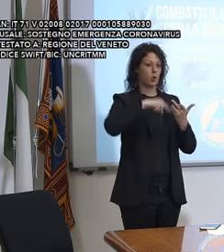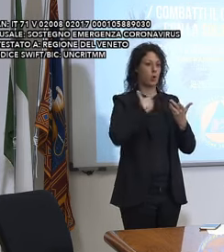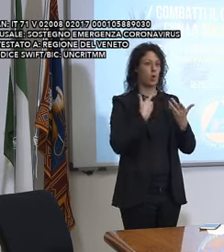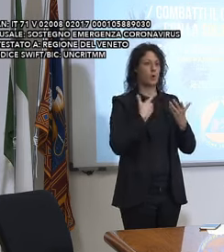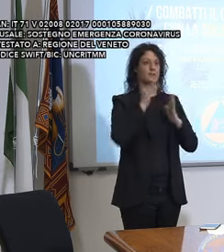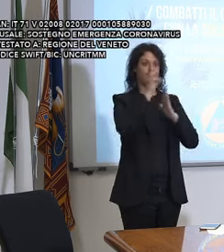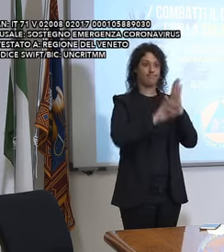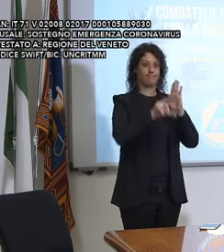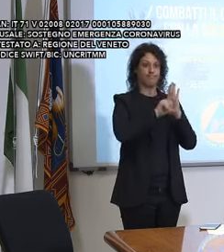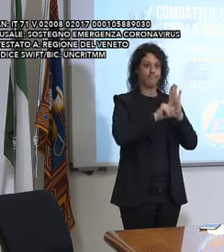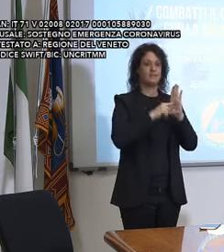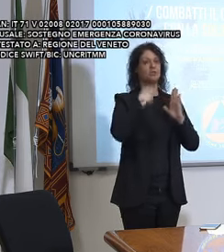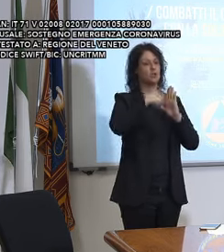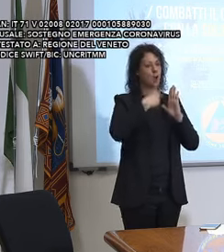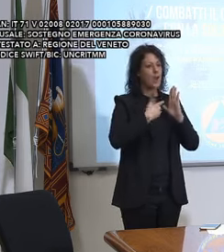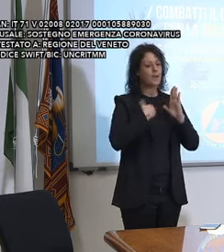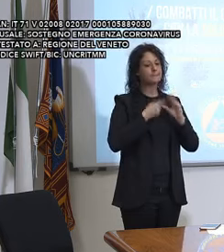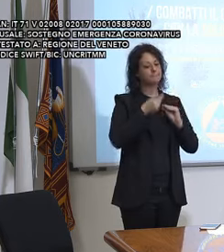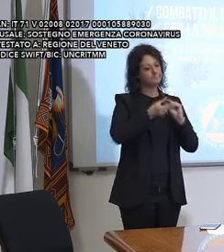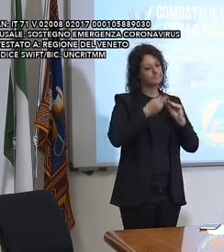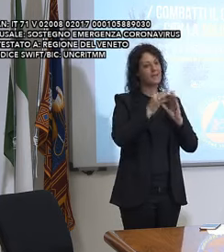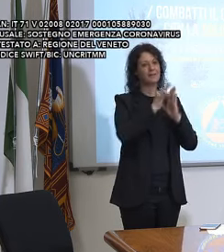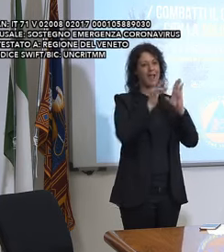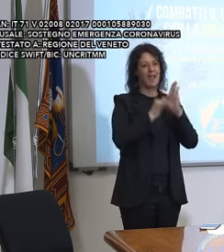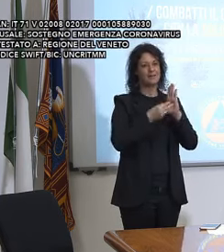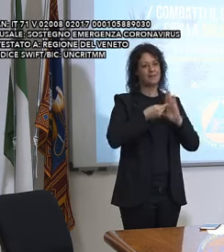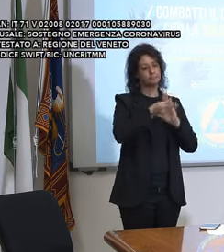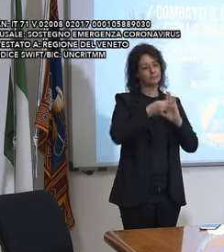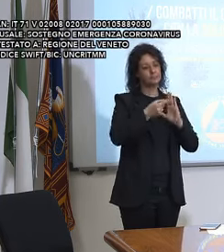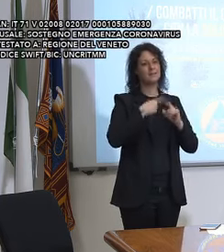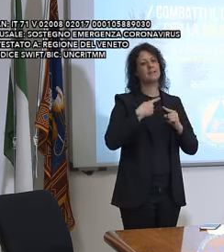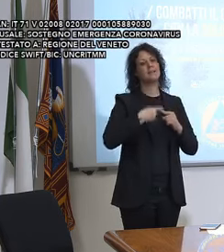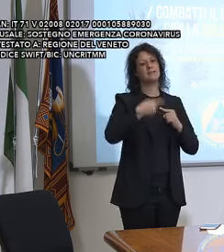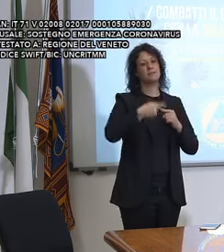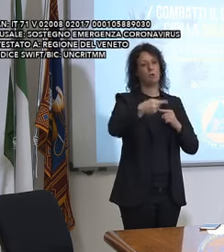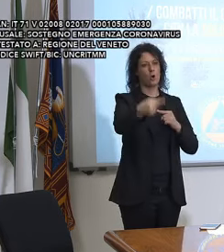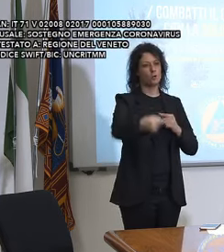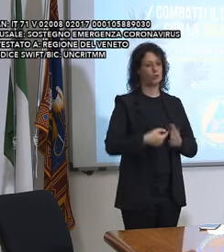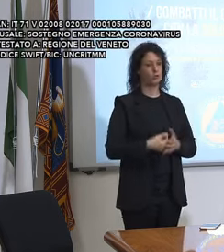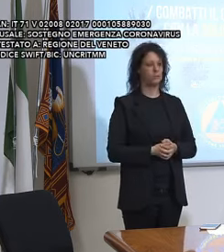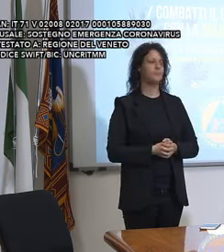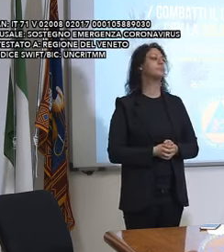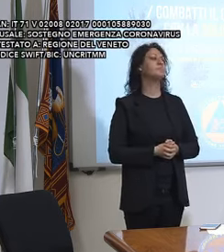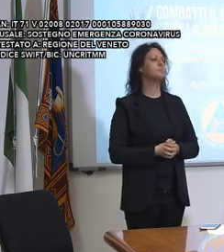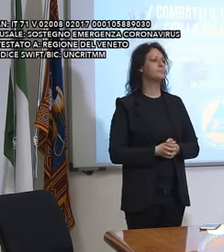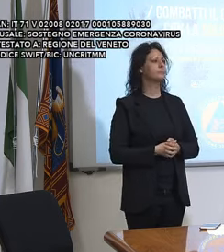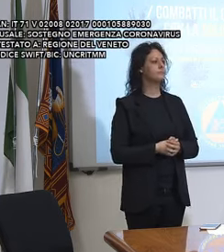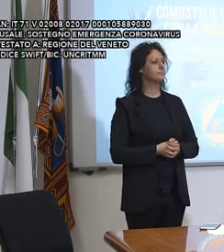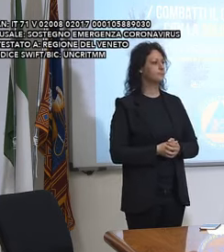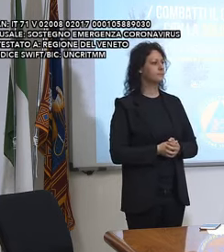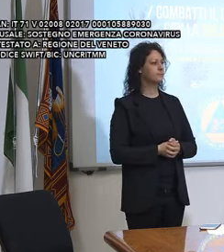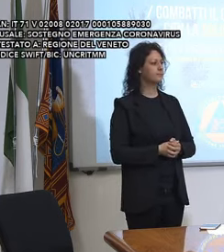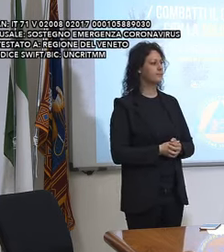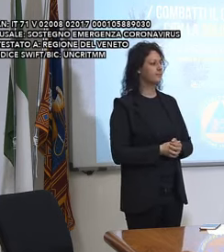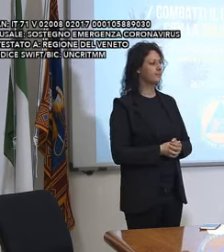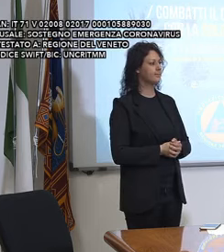provvedimenti, indicazioni circolari insomma, che noi abbiamo emesso su questo settore. Sì, appunto,